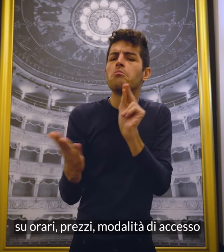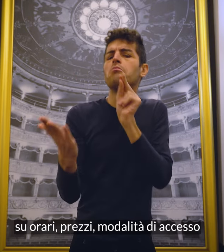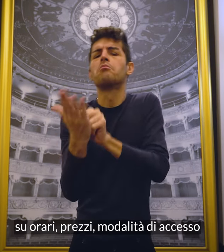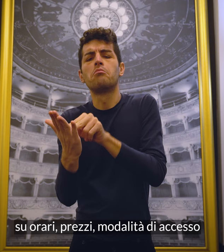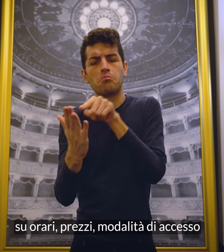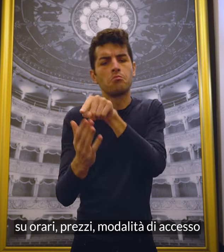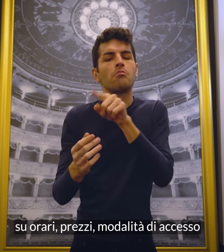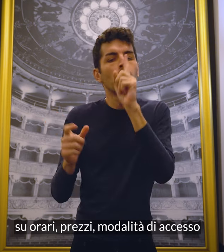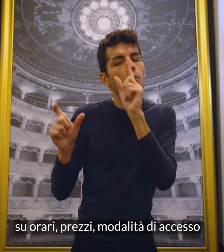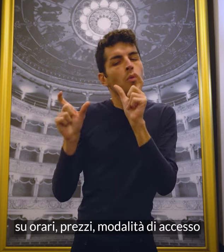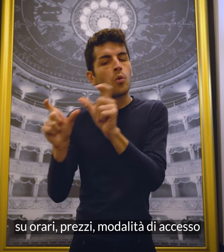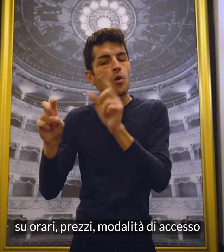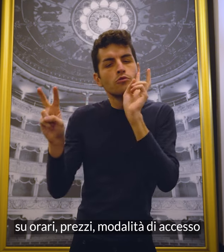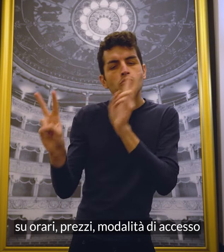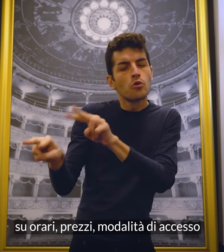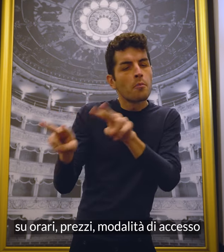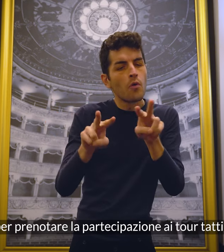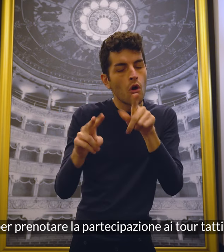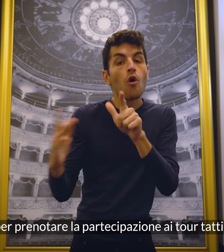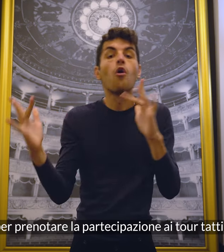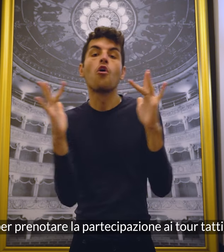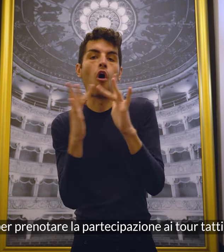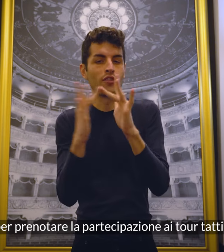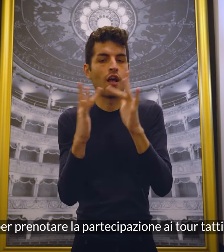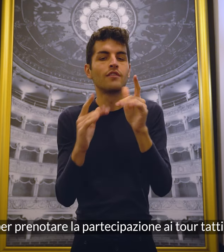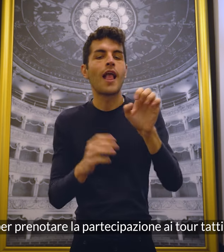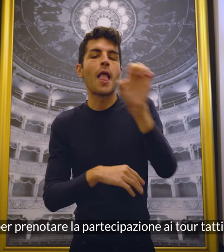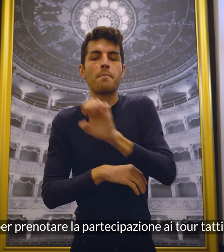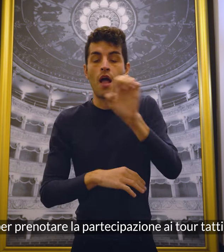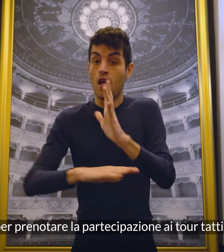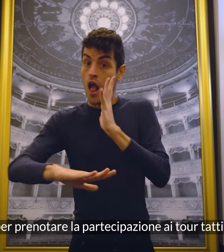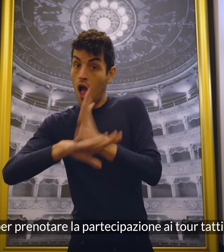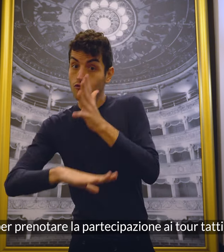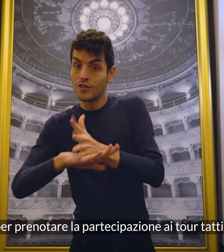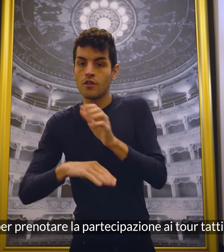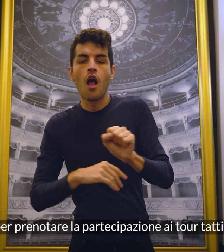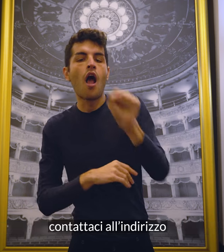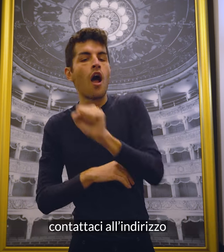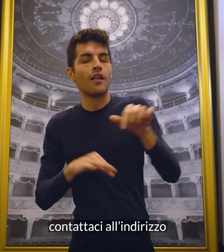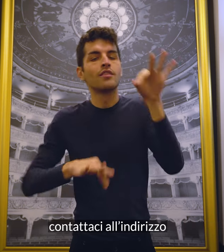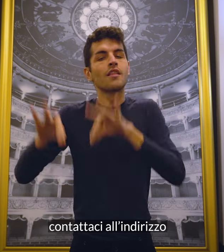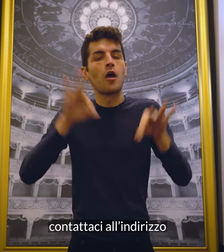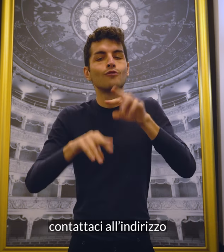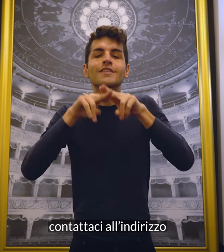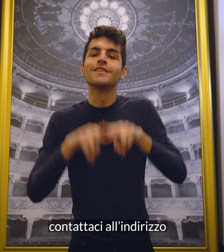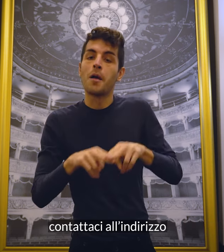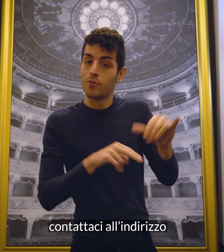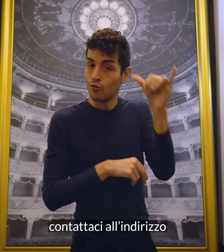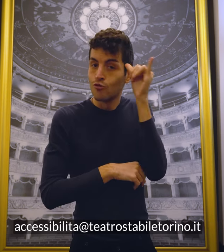prezzi modalità di accesso e per prenotare la partecipazione ai tour tattili contattaci all'indirizzo